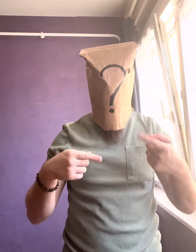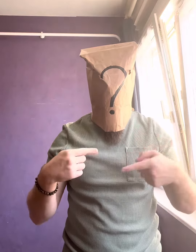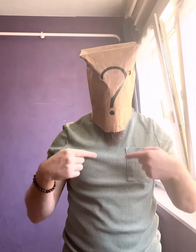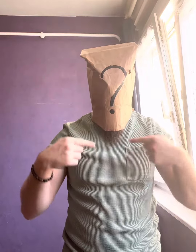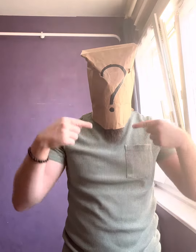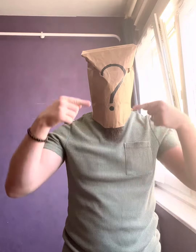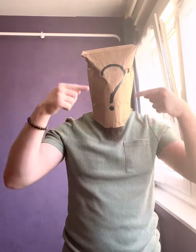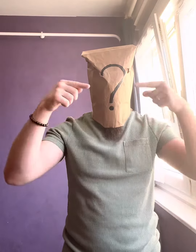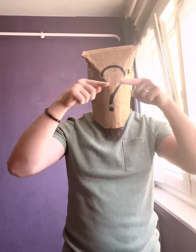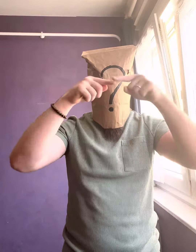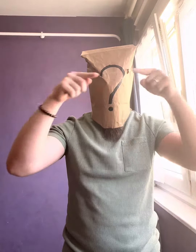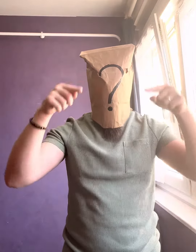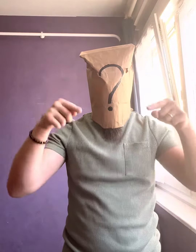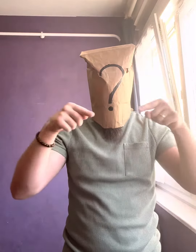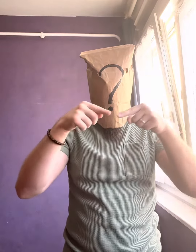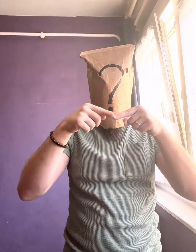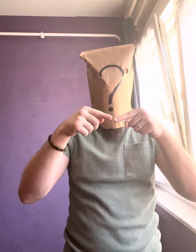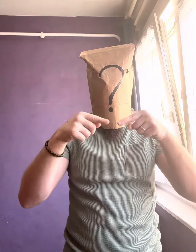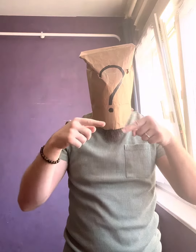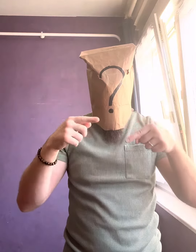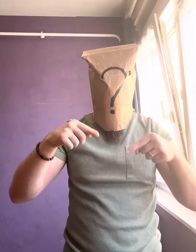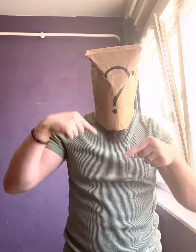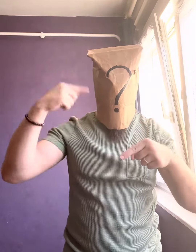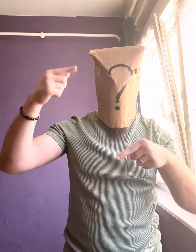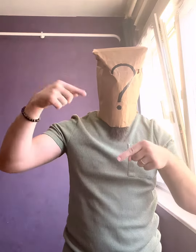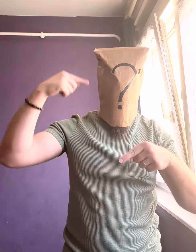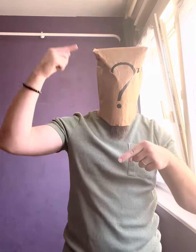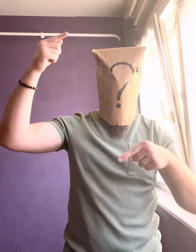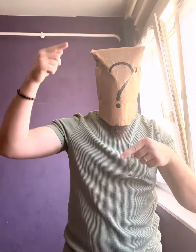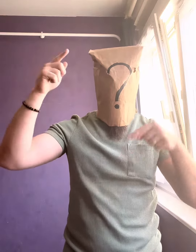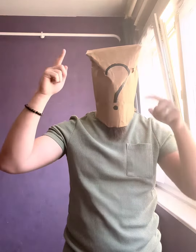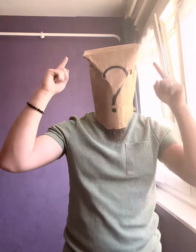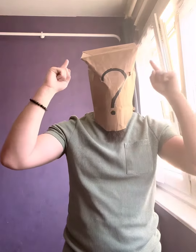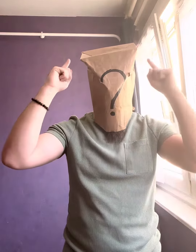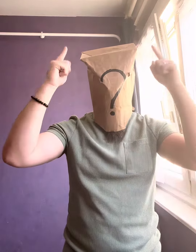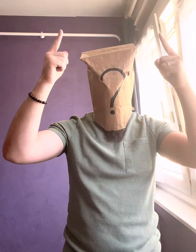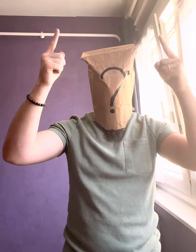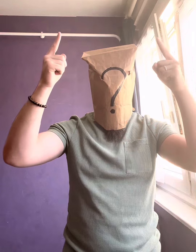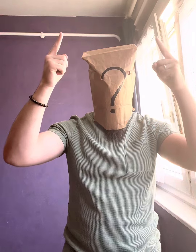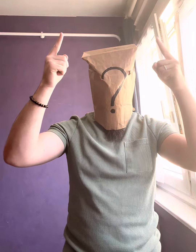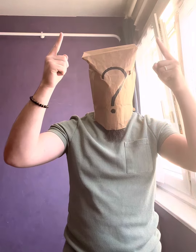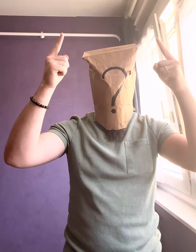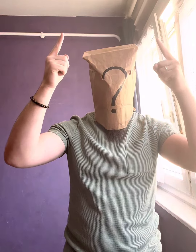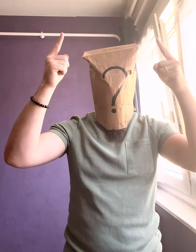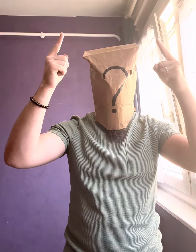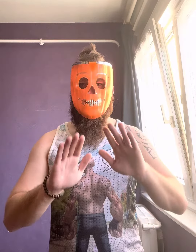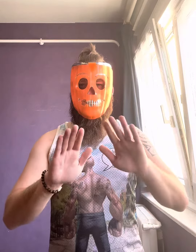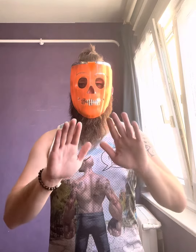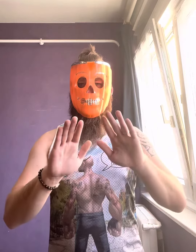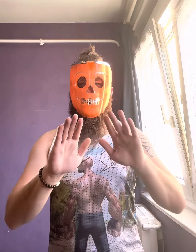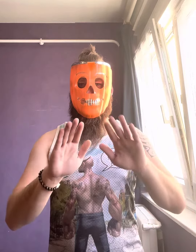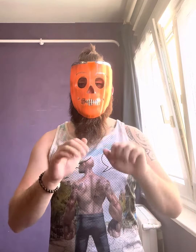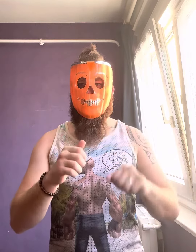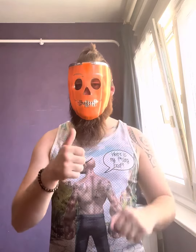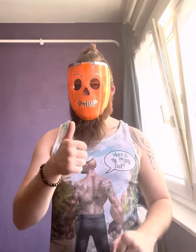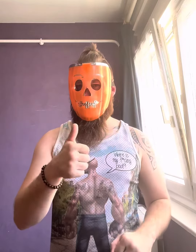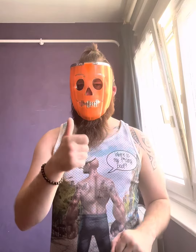transformateur électrique qui élèvent l'attention de ce courant afin d'être transportés dans des lignes très haute tension attends attends turbines-alternateurs